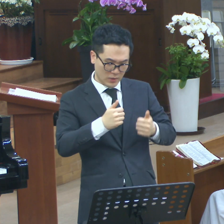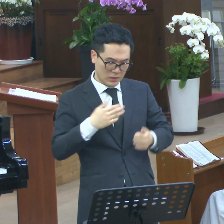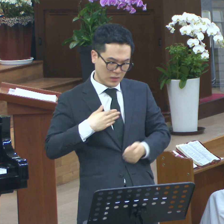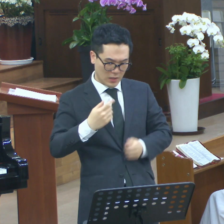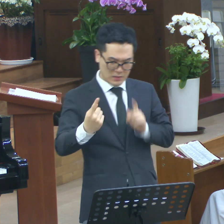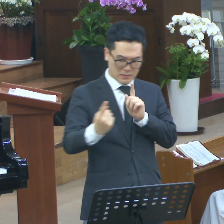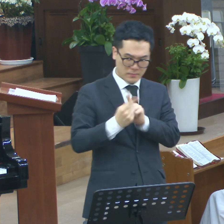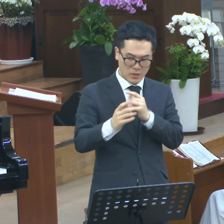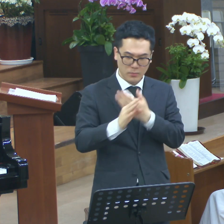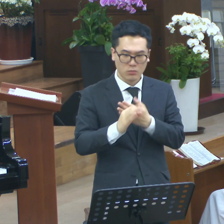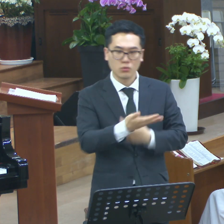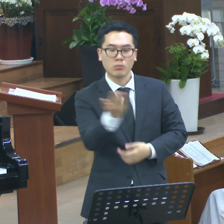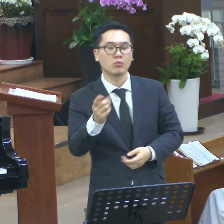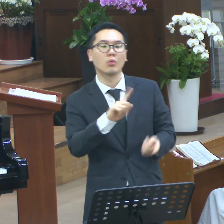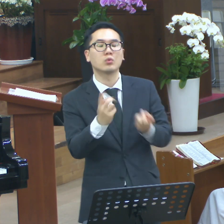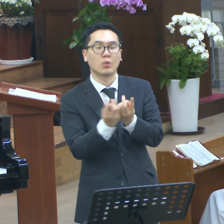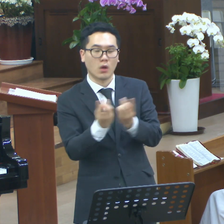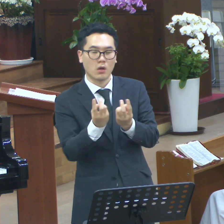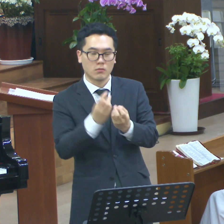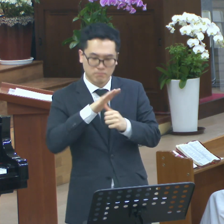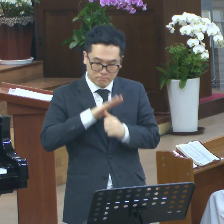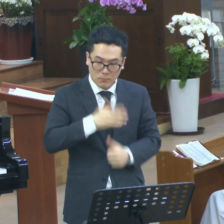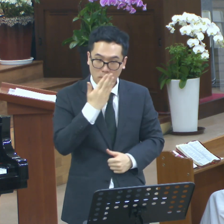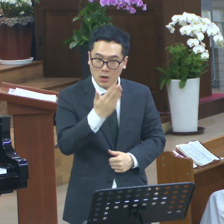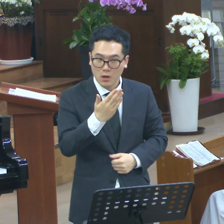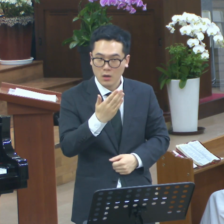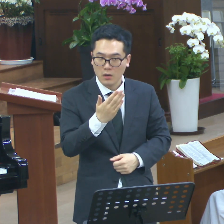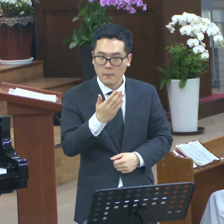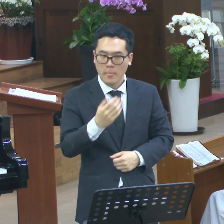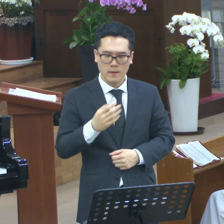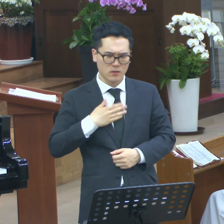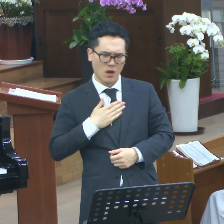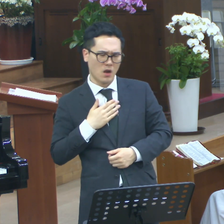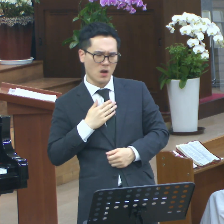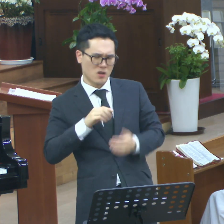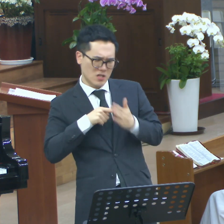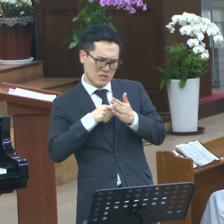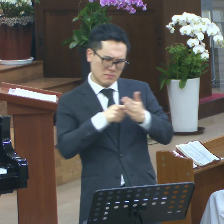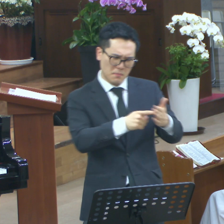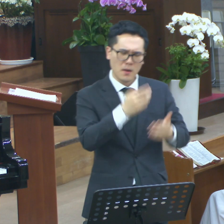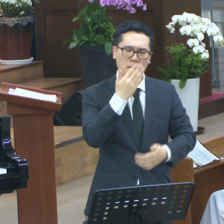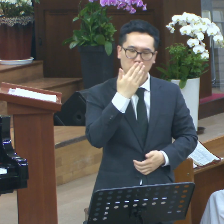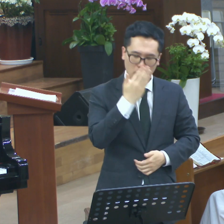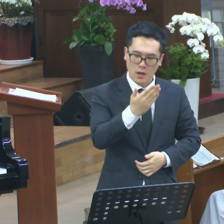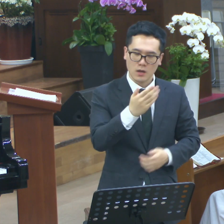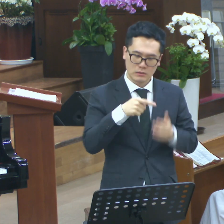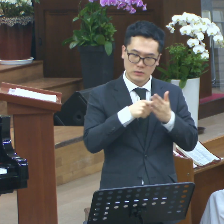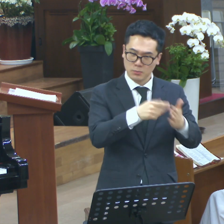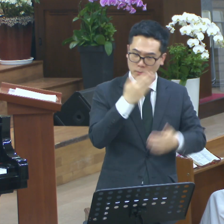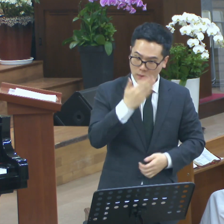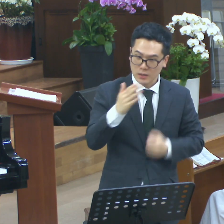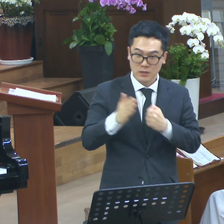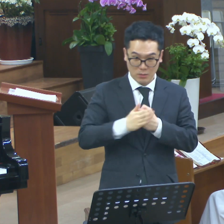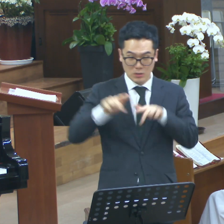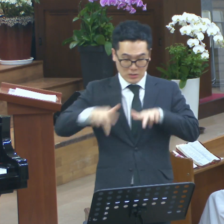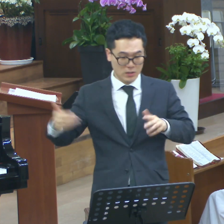있을 정도로 높았지 내가 완전히 못 넘어설 수 있는 산은 없었다는 거예요. 그 다음에 시험 당할 쯤에